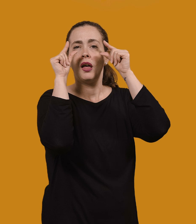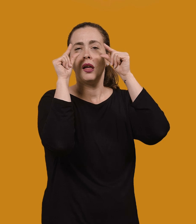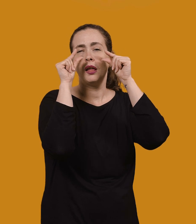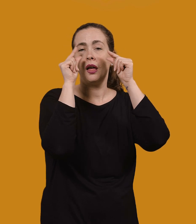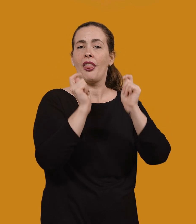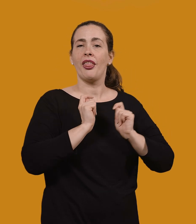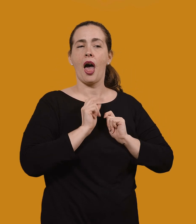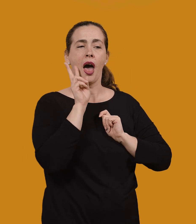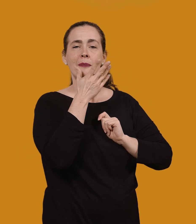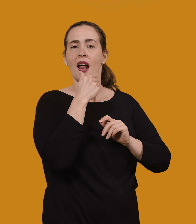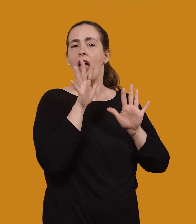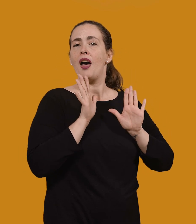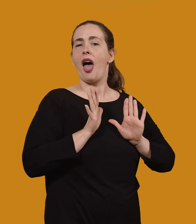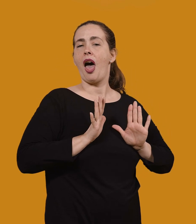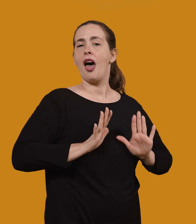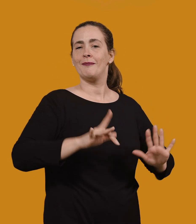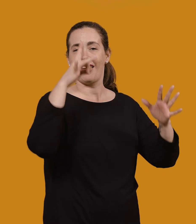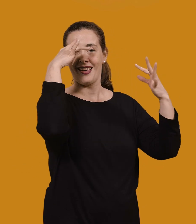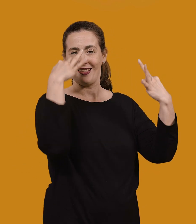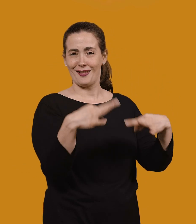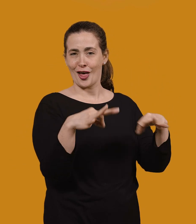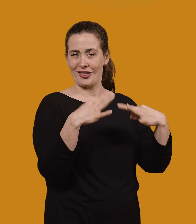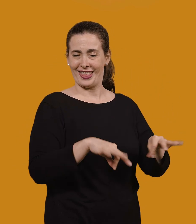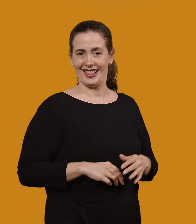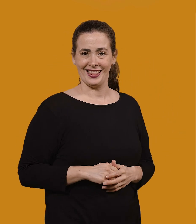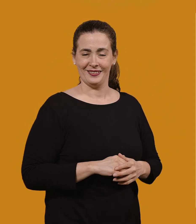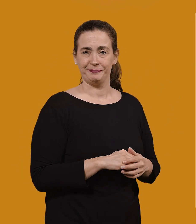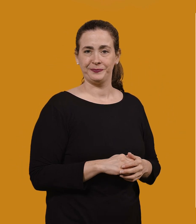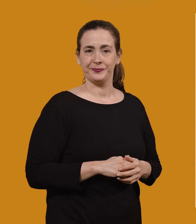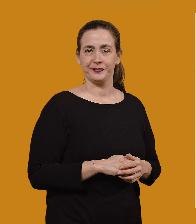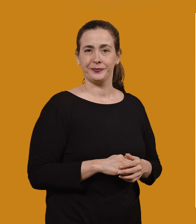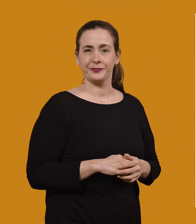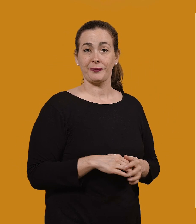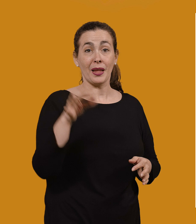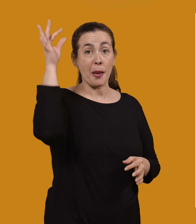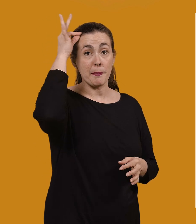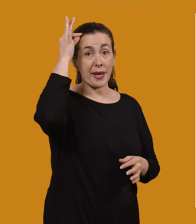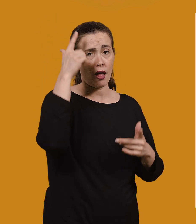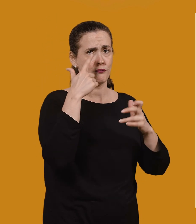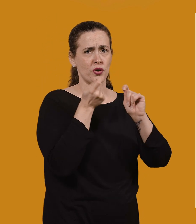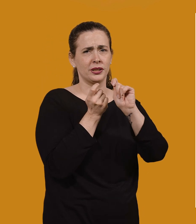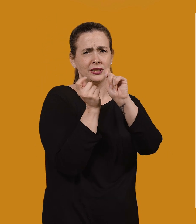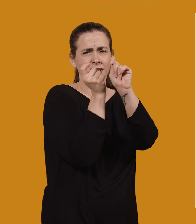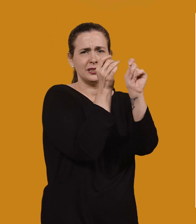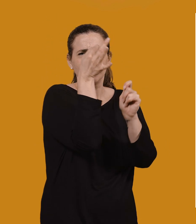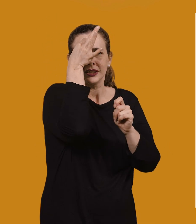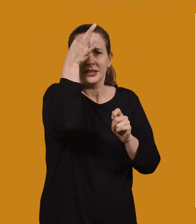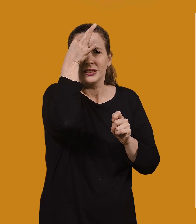ulls mig closos transmeten una sensació de calma i innocència. Els cabells, tractats amb un